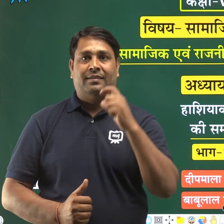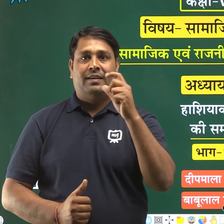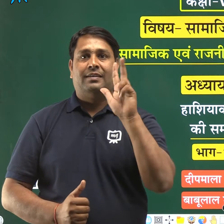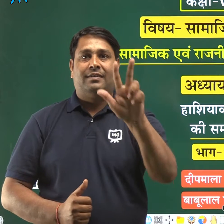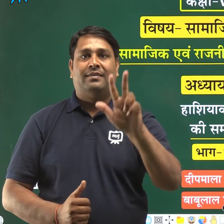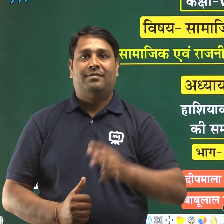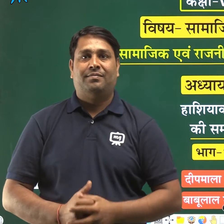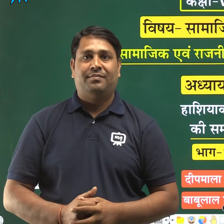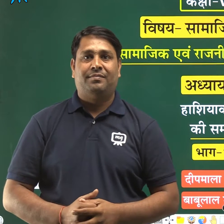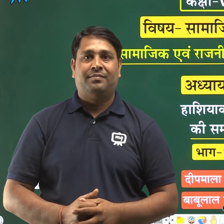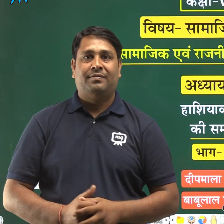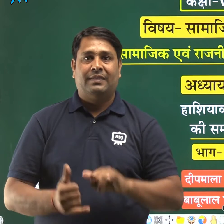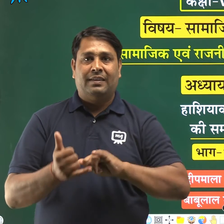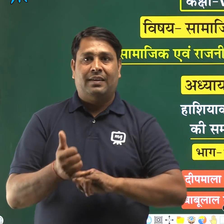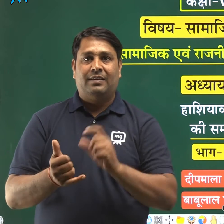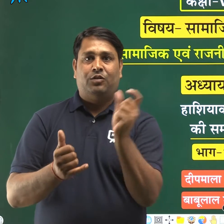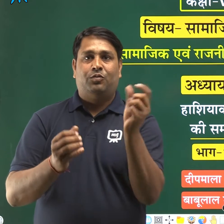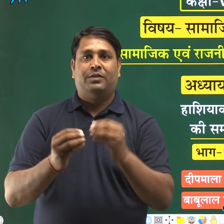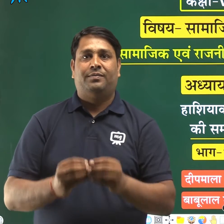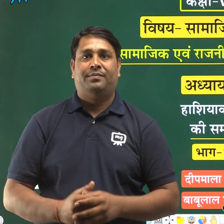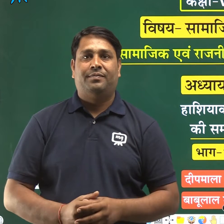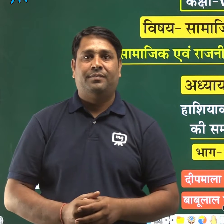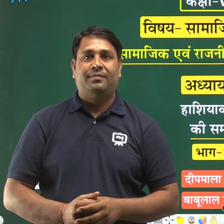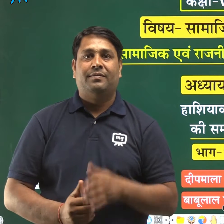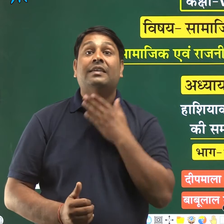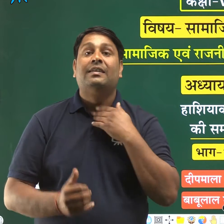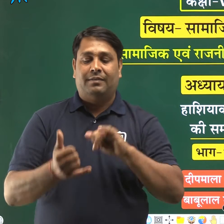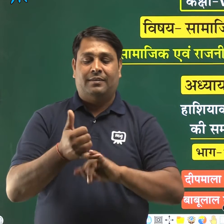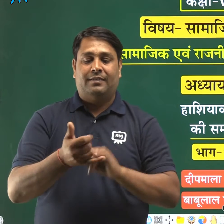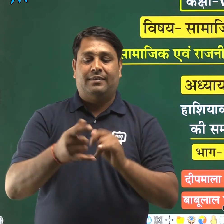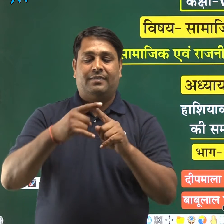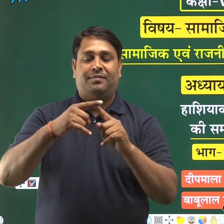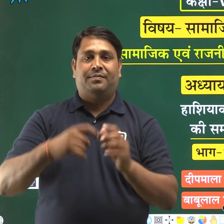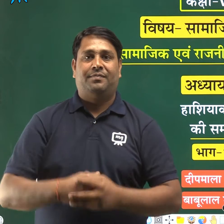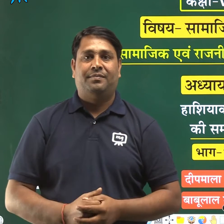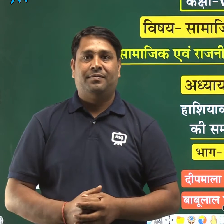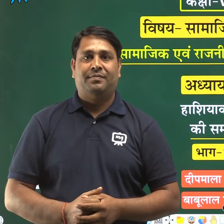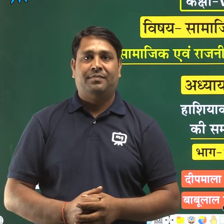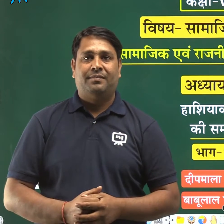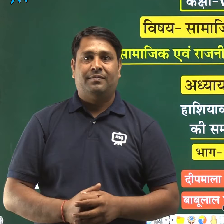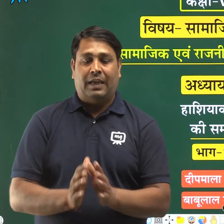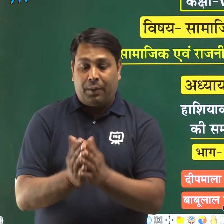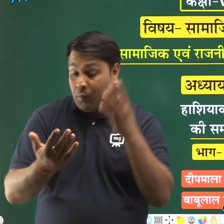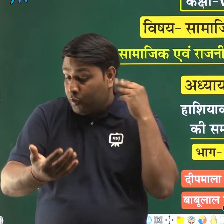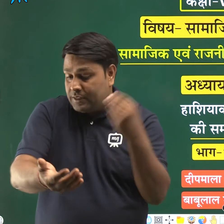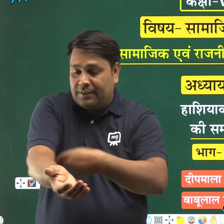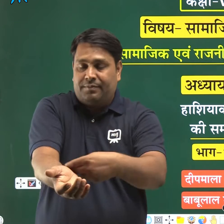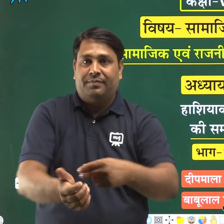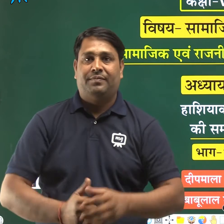8 विषय सामाजिक विज्ञान। किताब का नाम